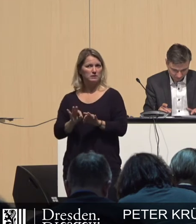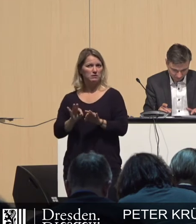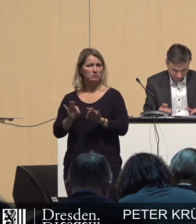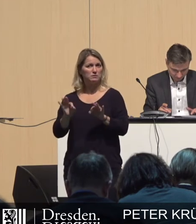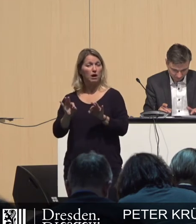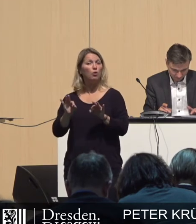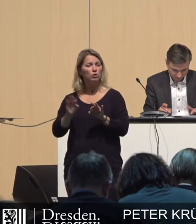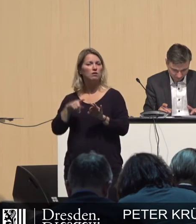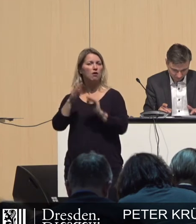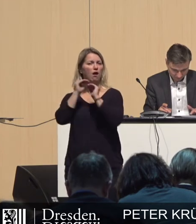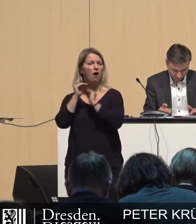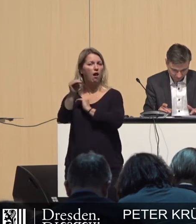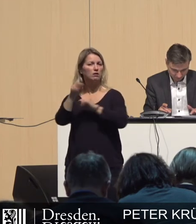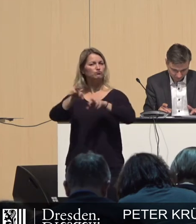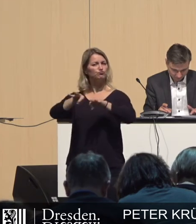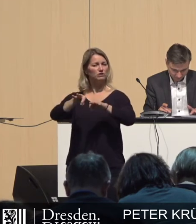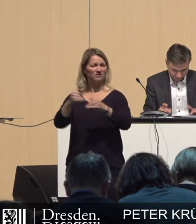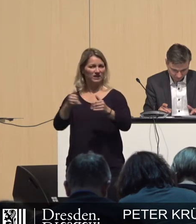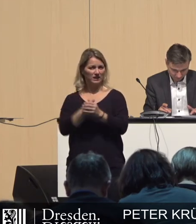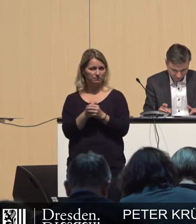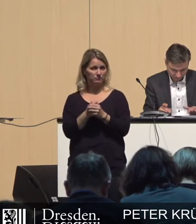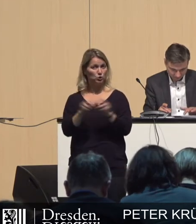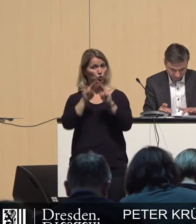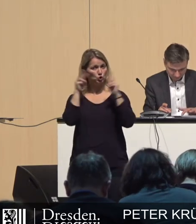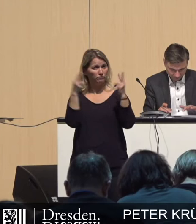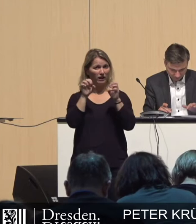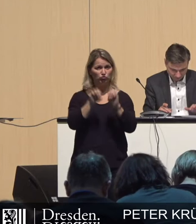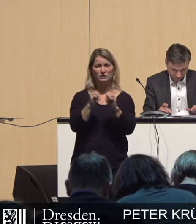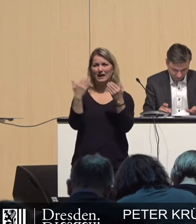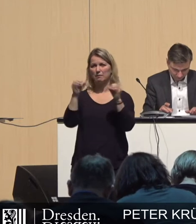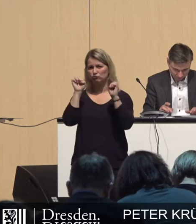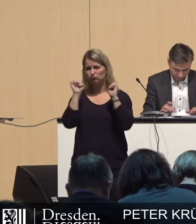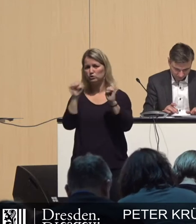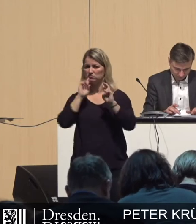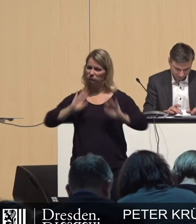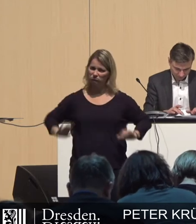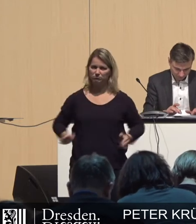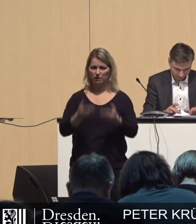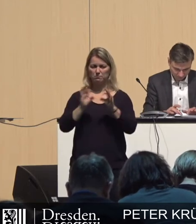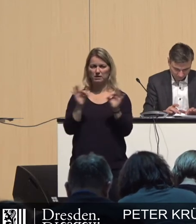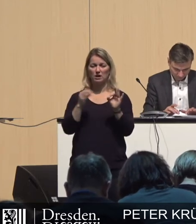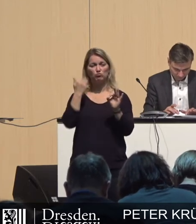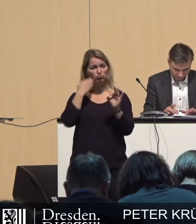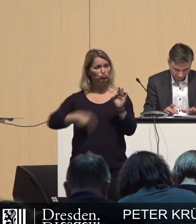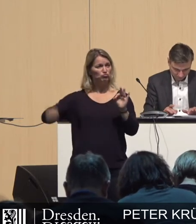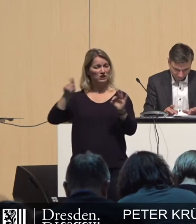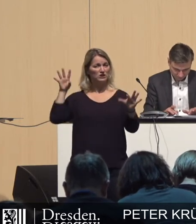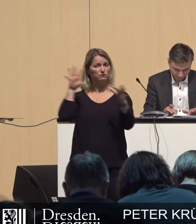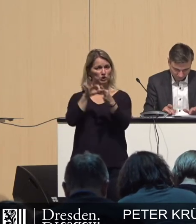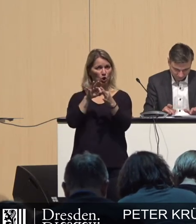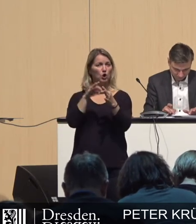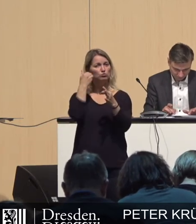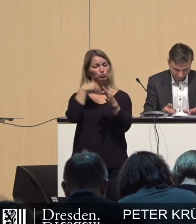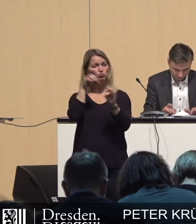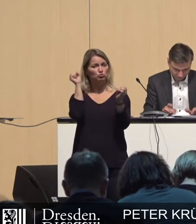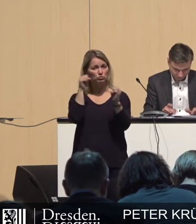nachhaltig gestaltet. Der Umwelt- und Klimaschutz wird deutlich vorangetrieben. Stimmen wir der Fusion und unseren Ergänzungsantrag zum